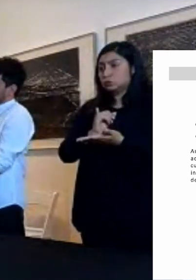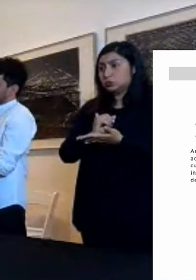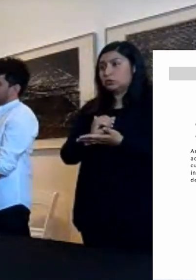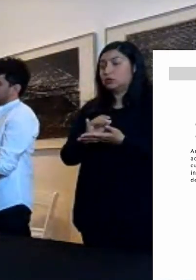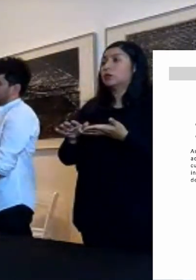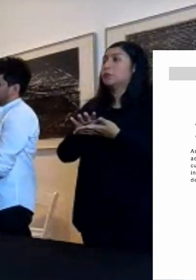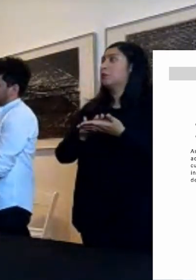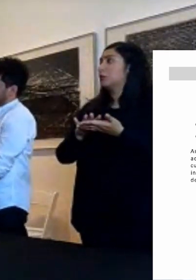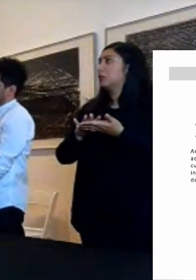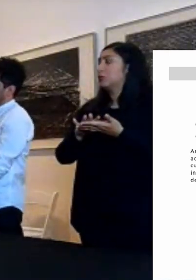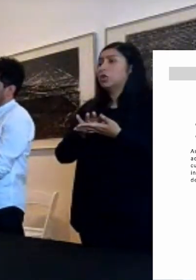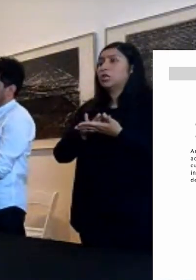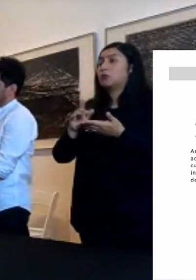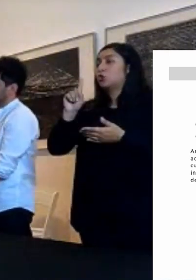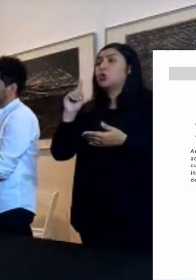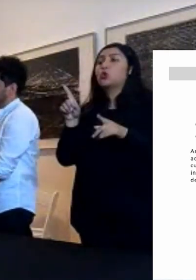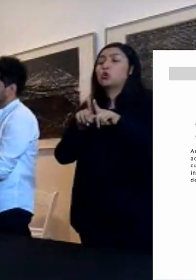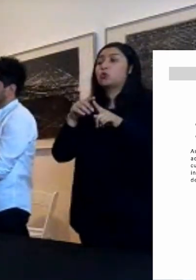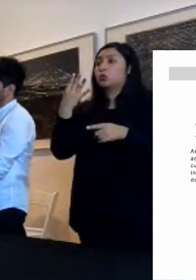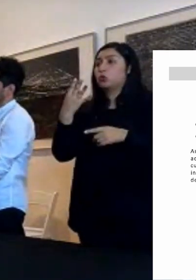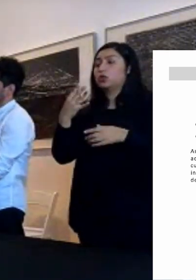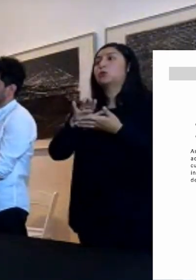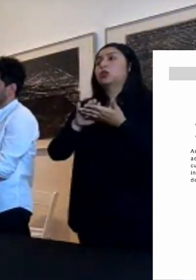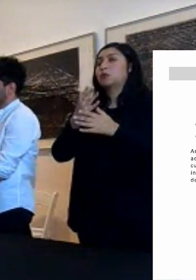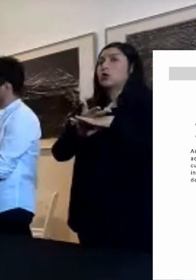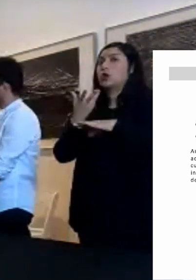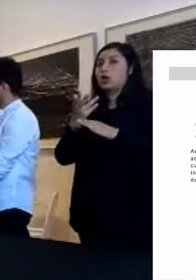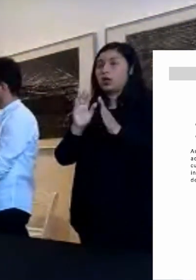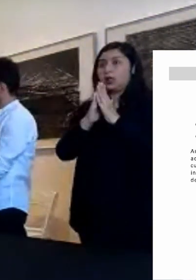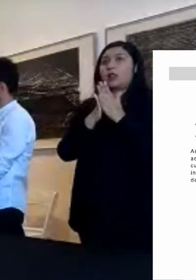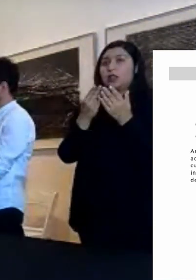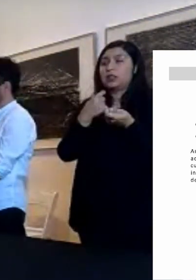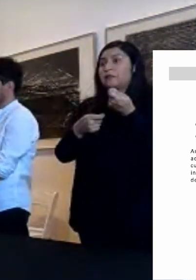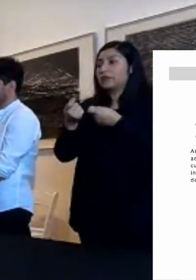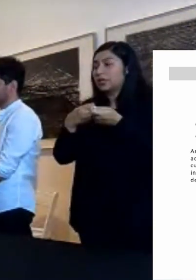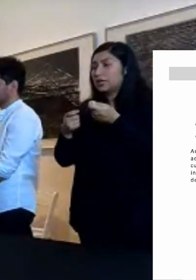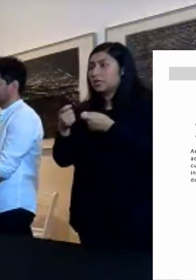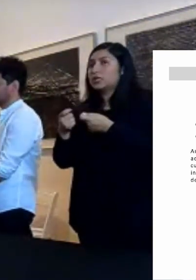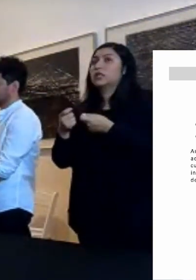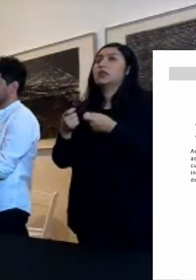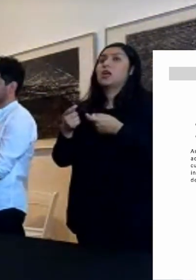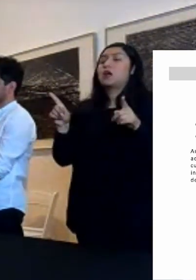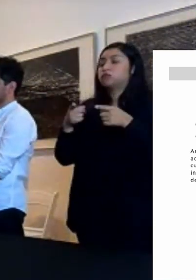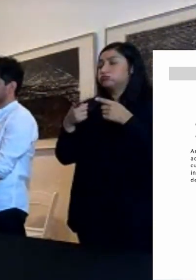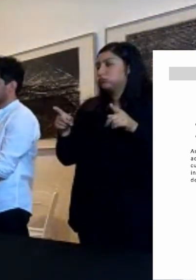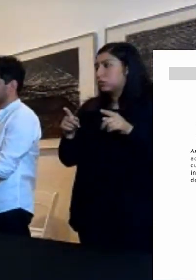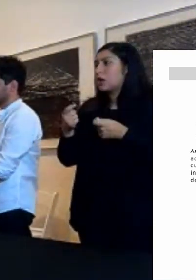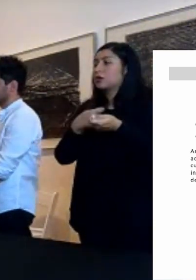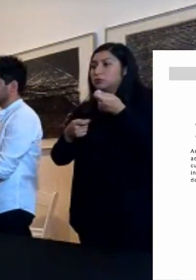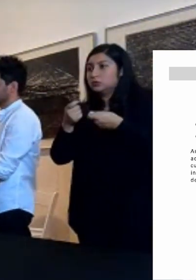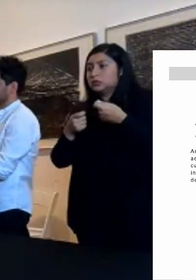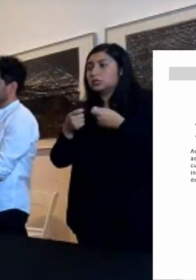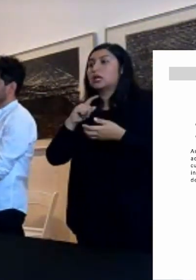los cuatro más grandes, sino que está la librería, está la roquería, hay café, hay